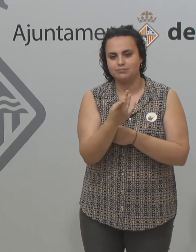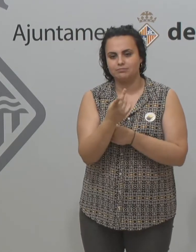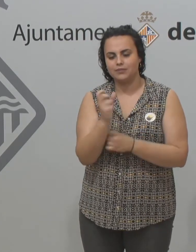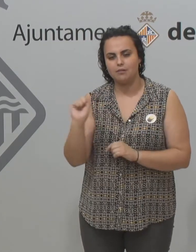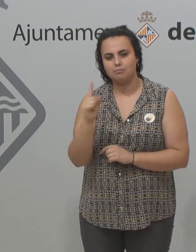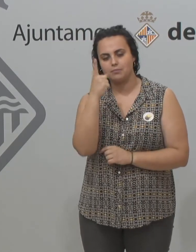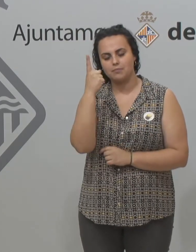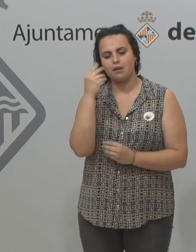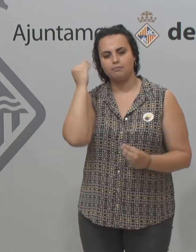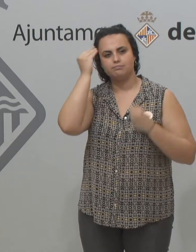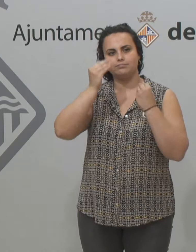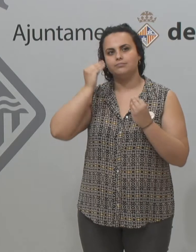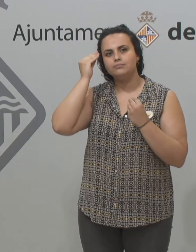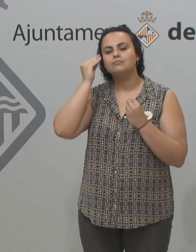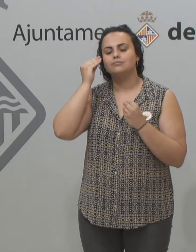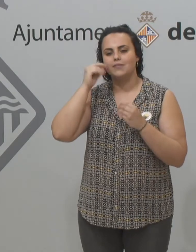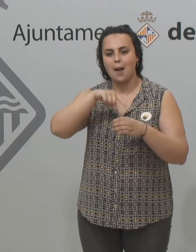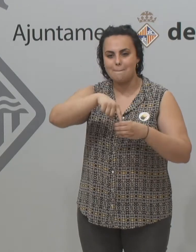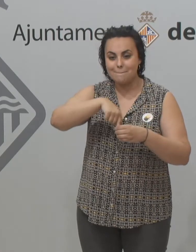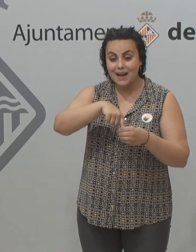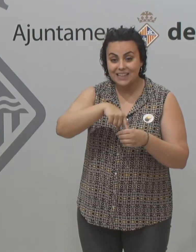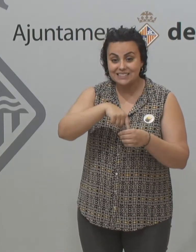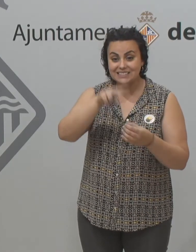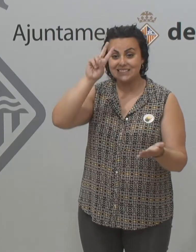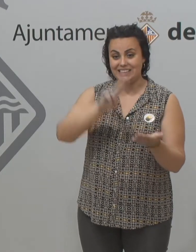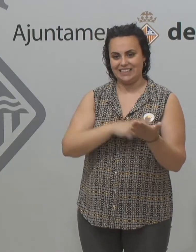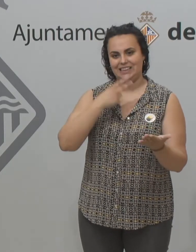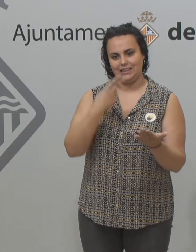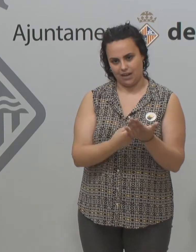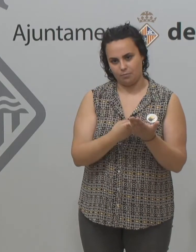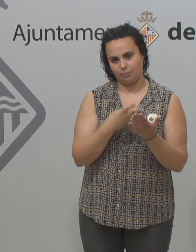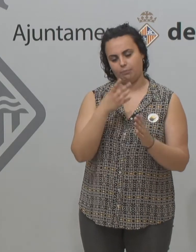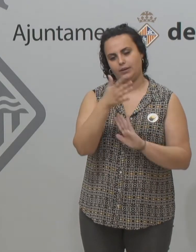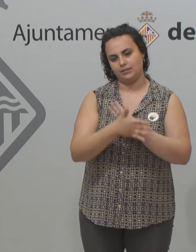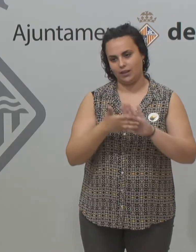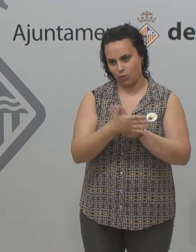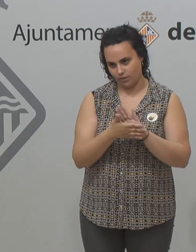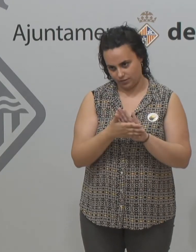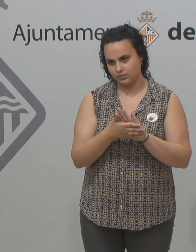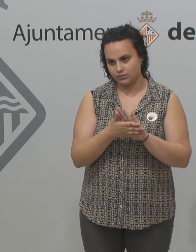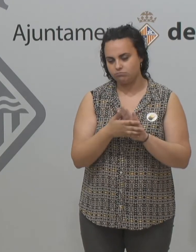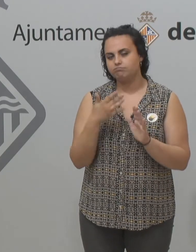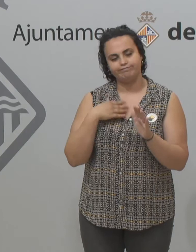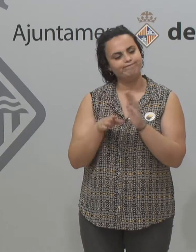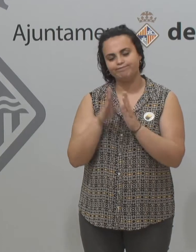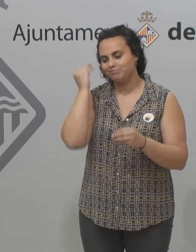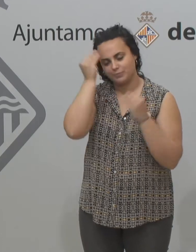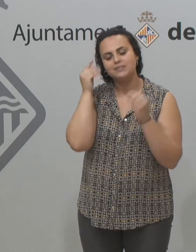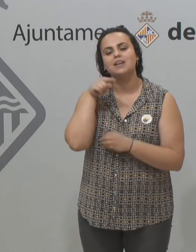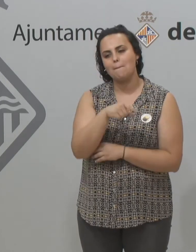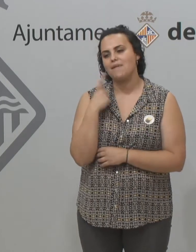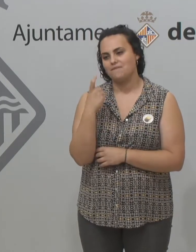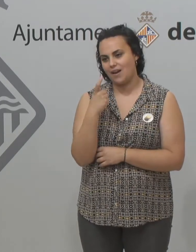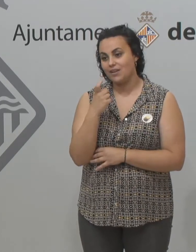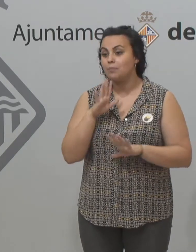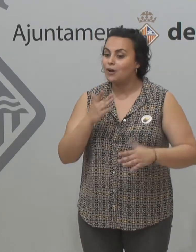lloc que necessitaven places d'intèrprets de llengües de signes. Continuem pensant que aquesta és una necessitat, però